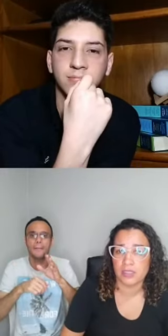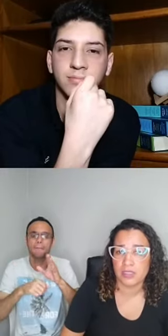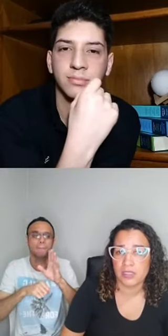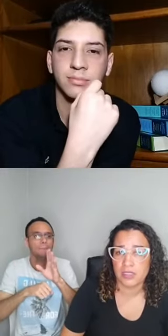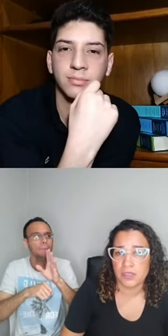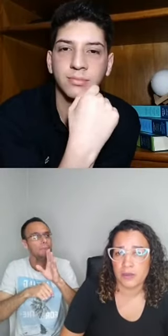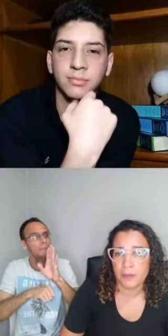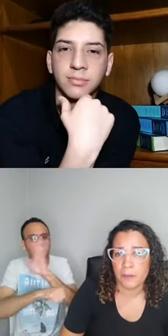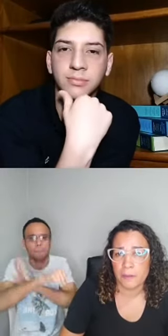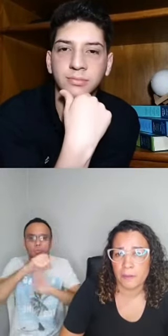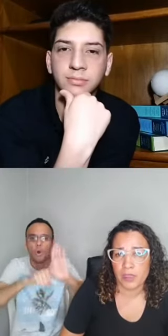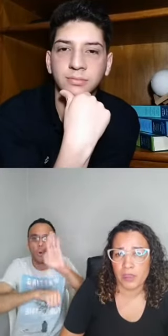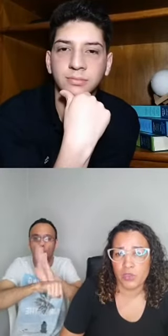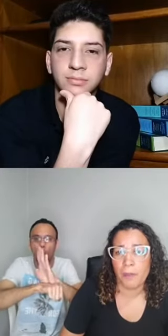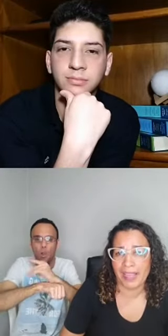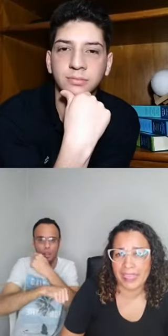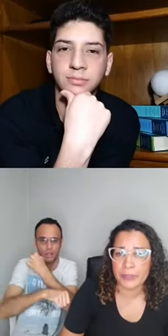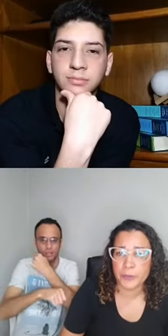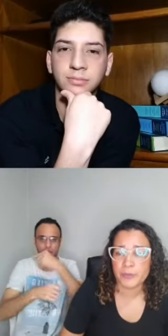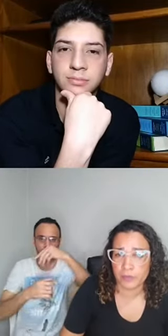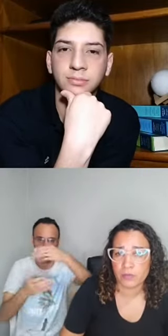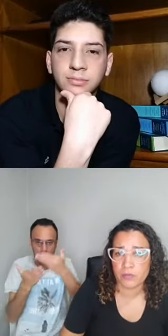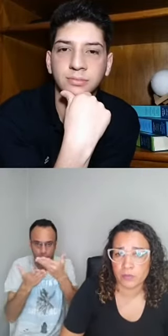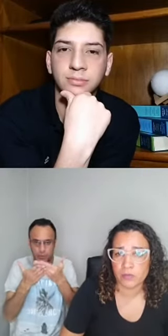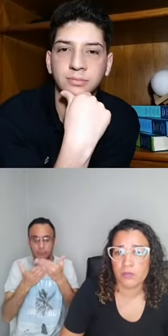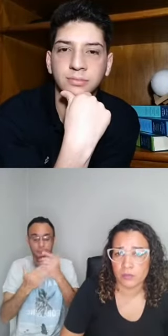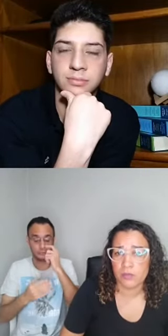escola, no Barreiro,